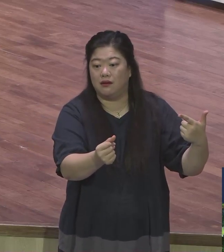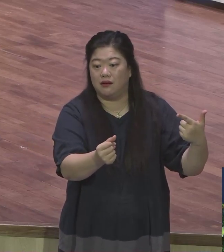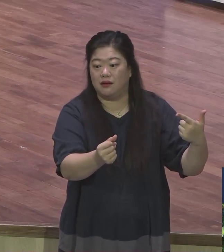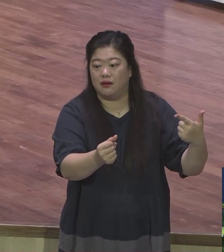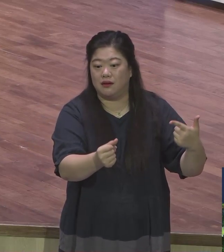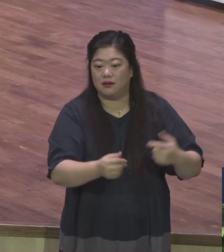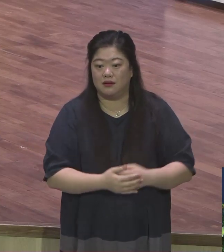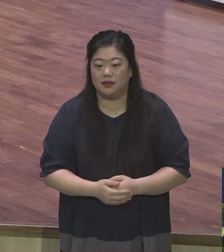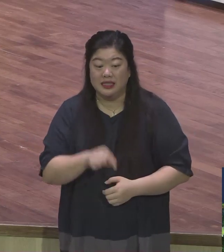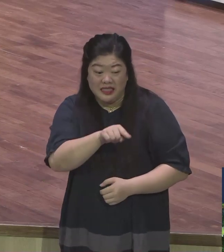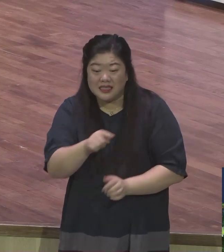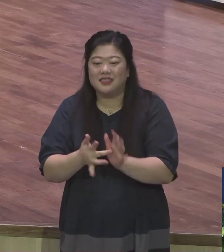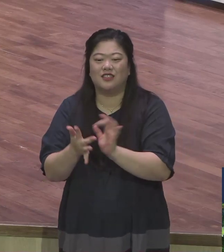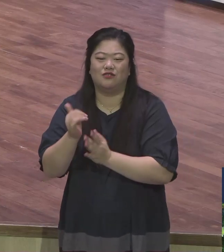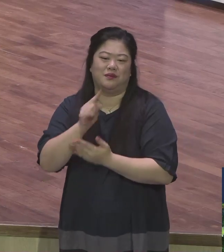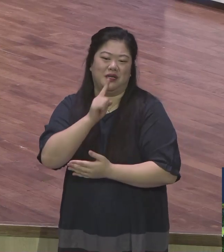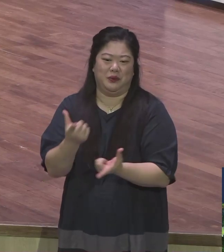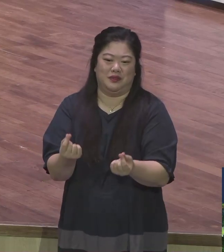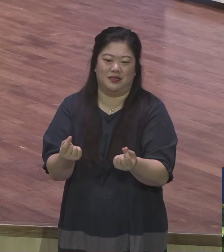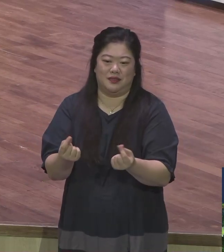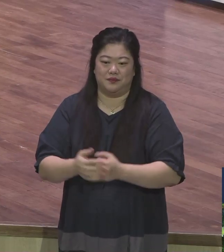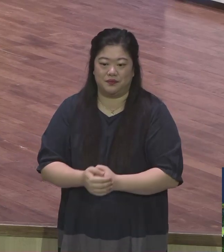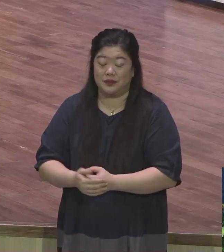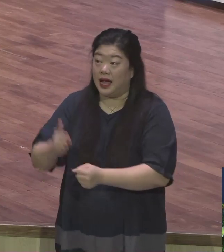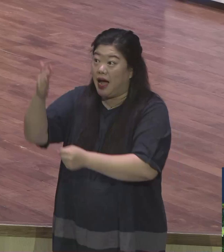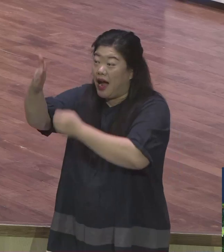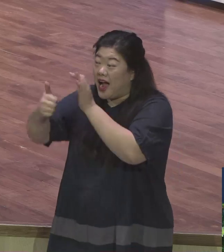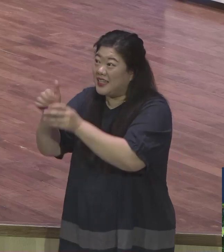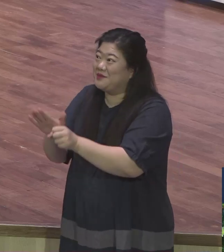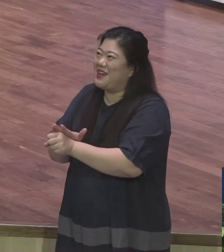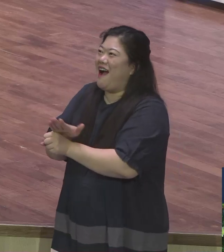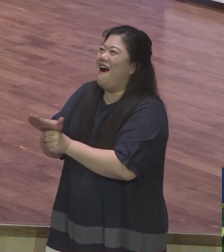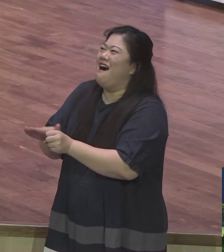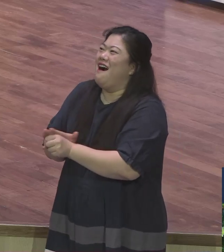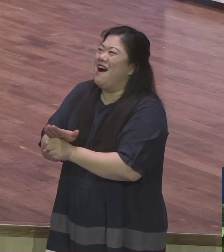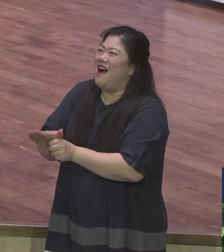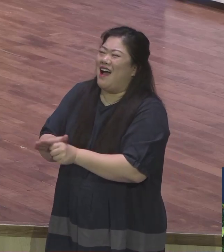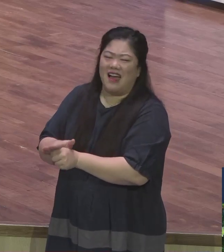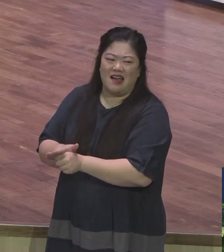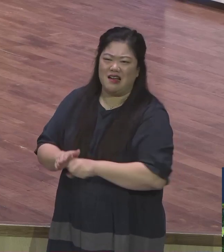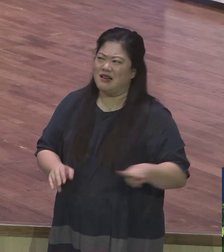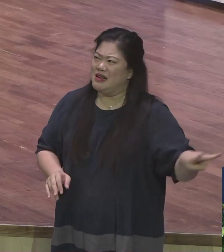이걸 예수님이 강조한 거예요. 하나님을 사랑한다는 사람을 사랑하게 되어서.